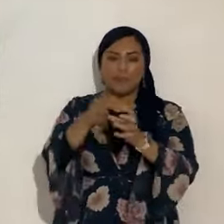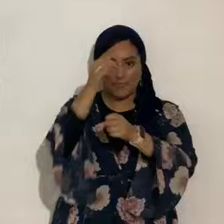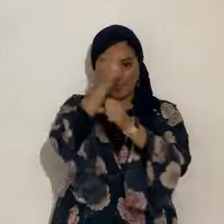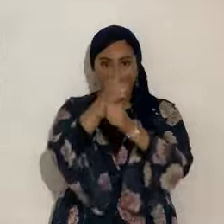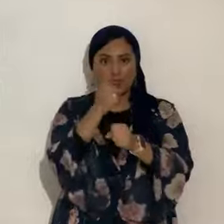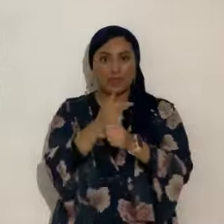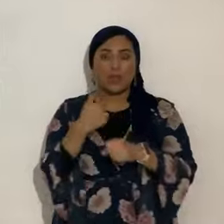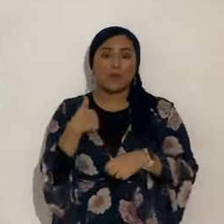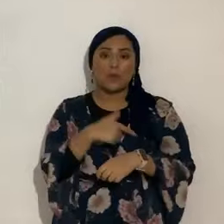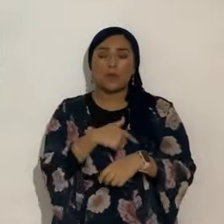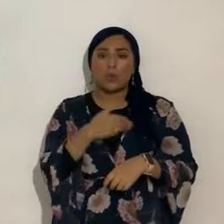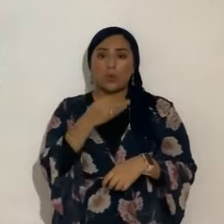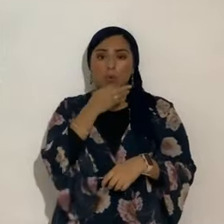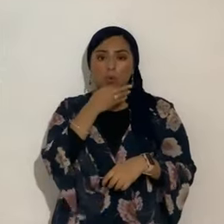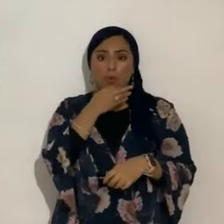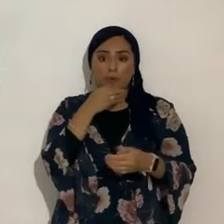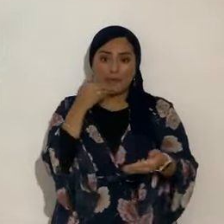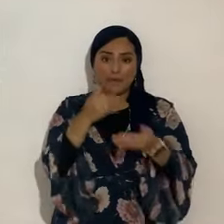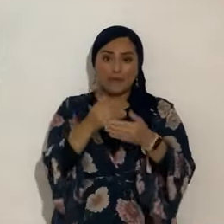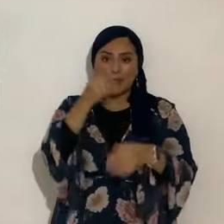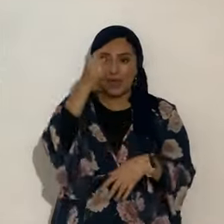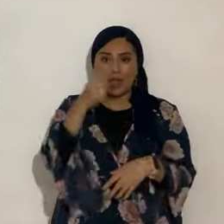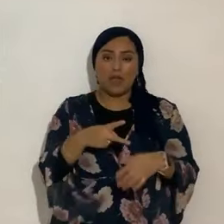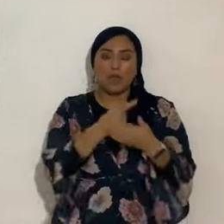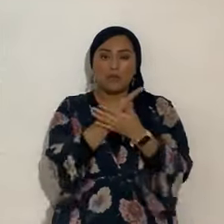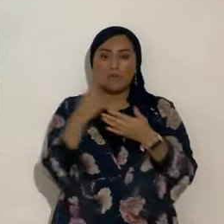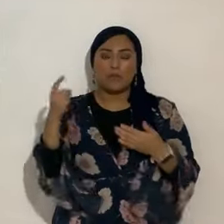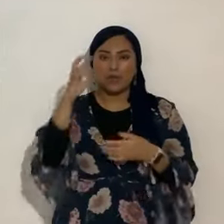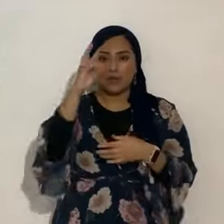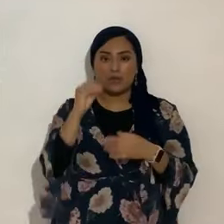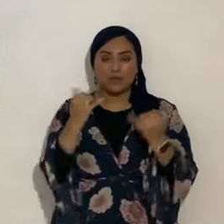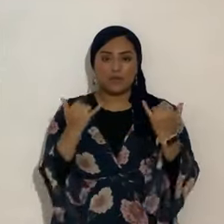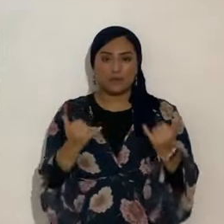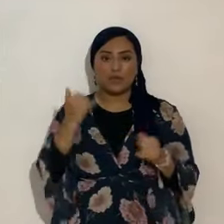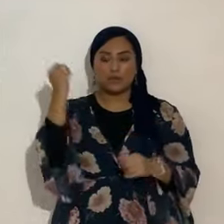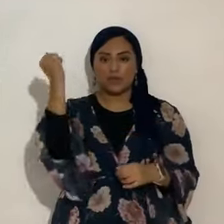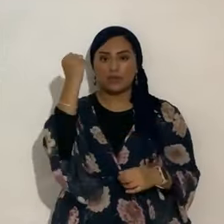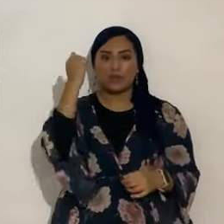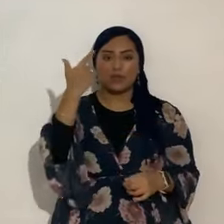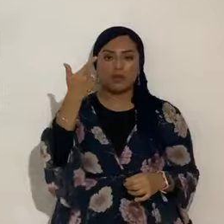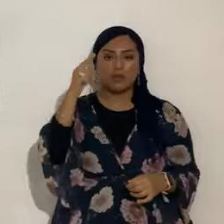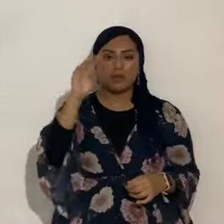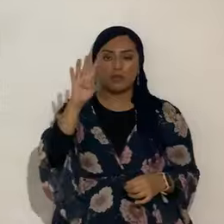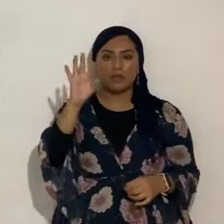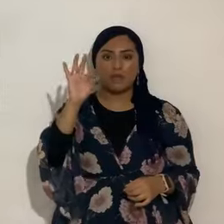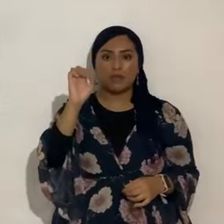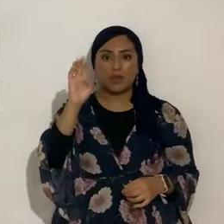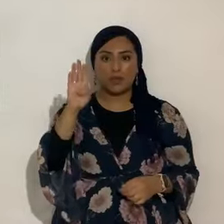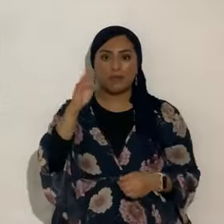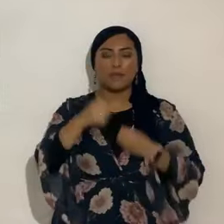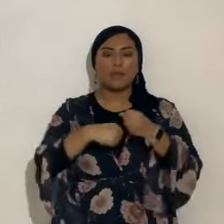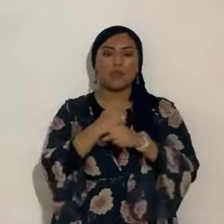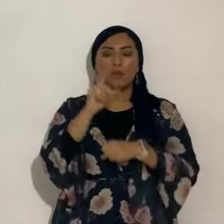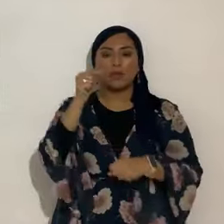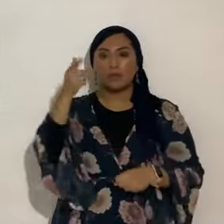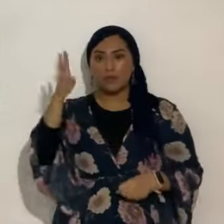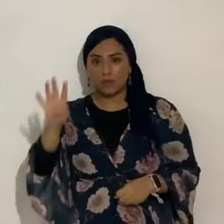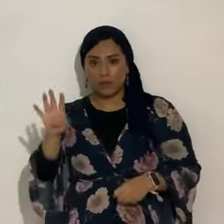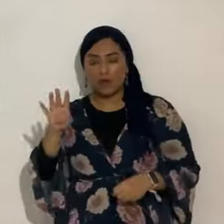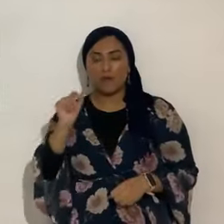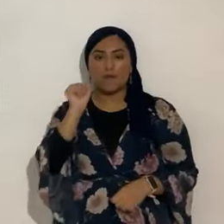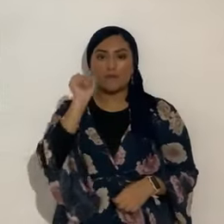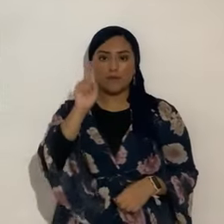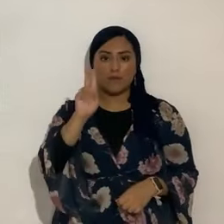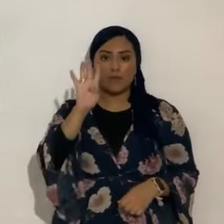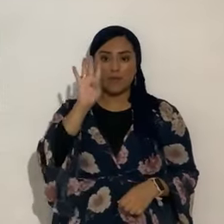estamos acercando al final, a la mitad de la semana 70. Hoy es día sábado 24 de febrero del año 2024, son las